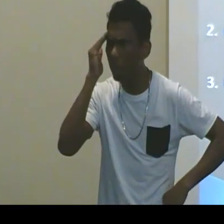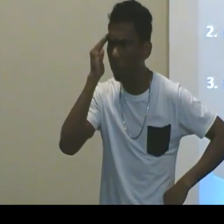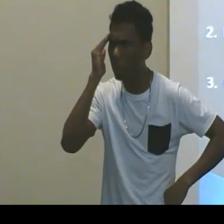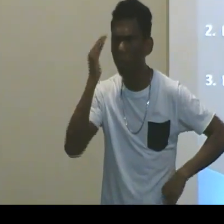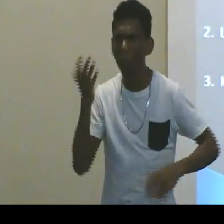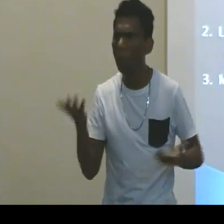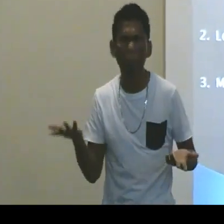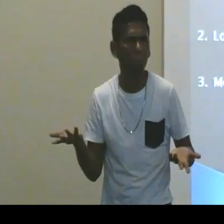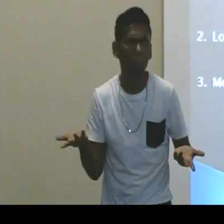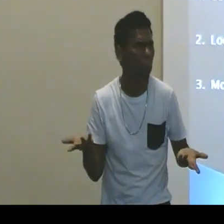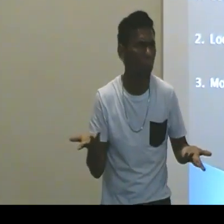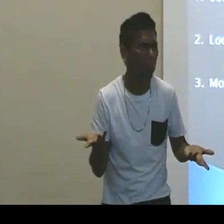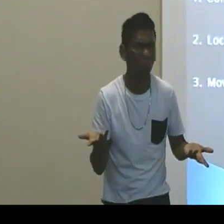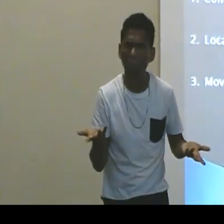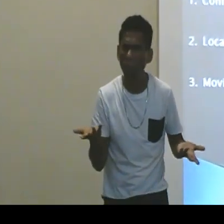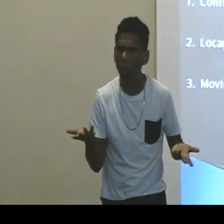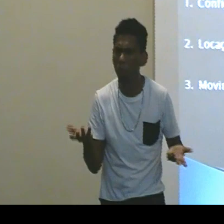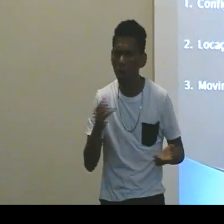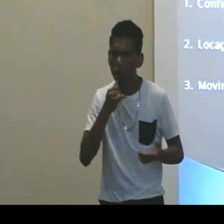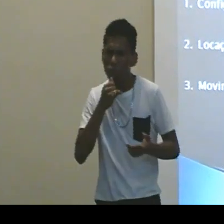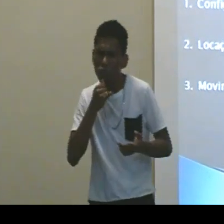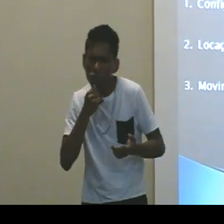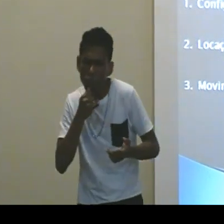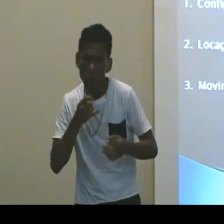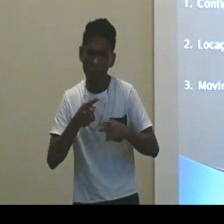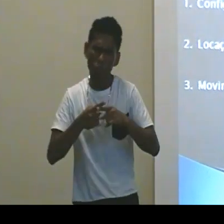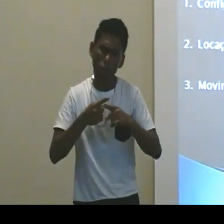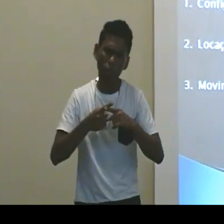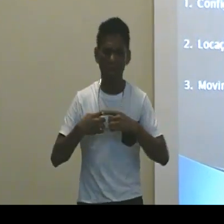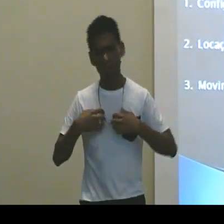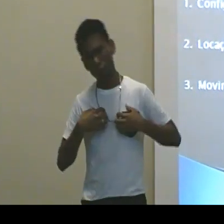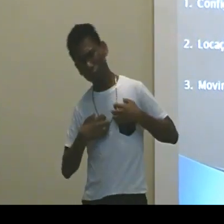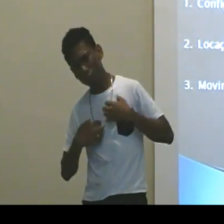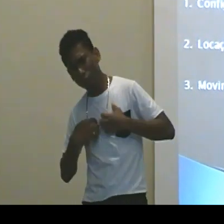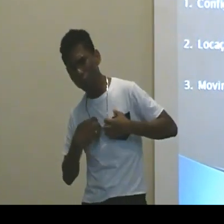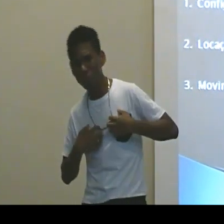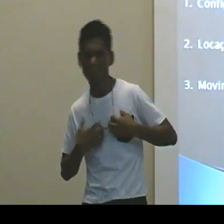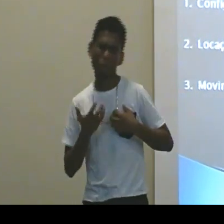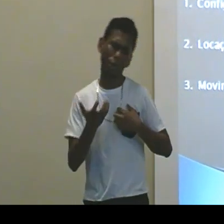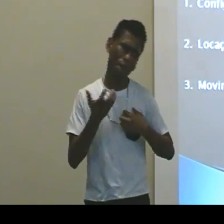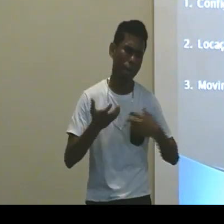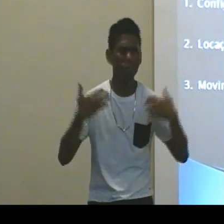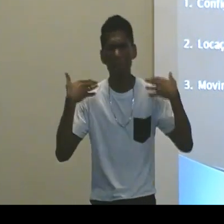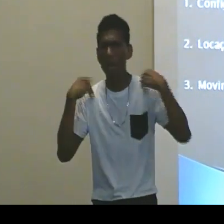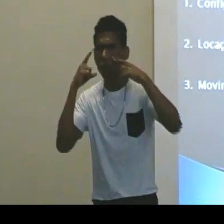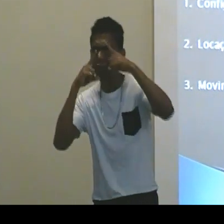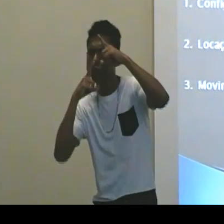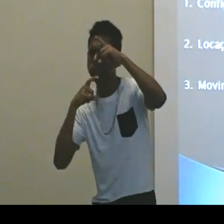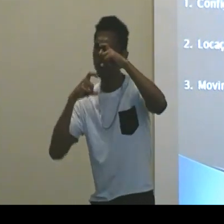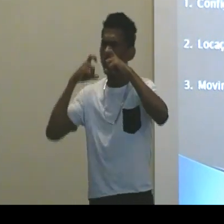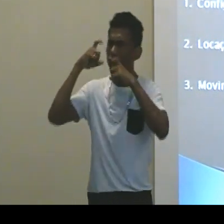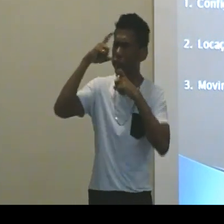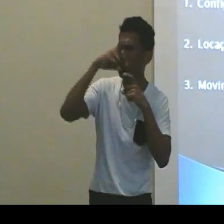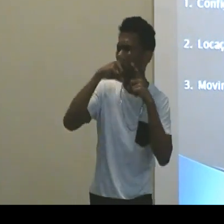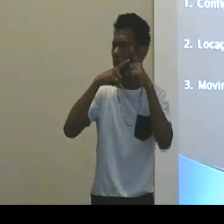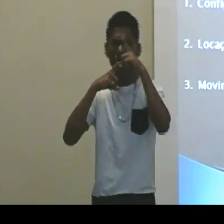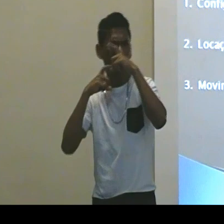você consegue entender se a pessoa fizer sinal só assim? Faz sinal de tristeza, porque eu me sentindo, quero passear, tá?